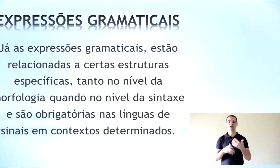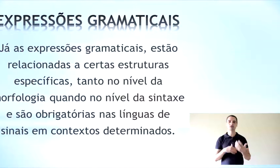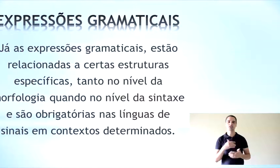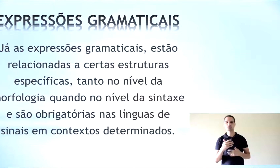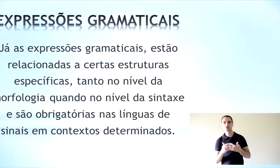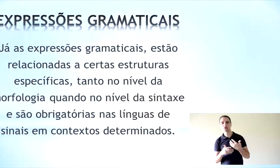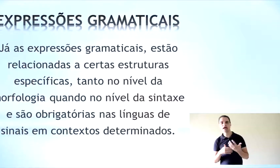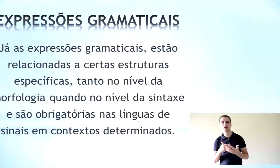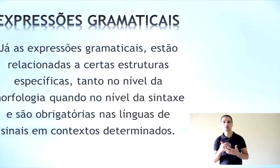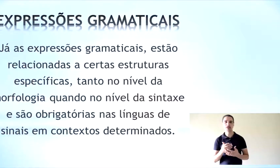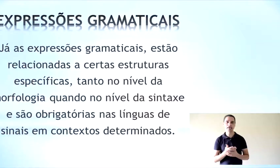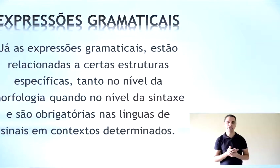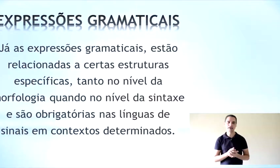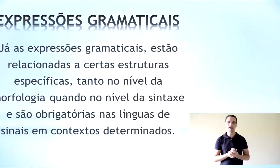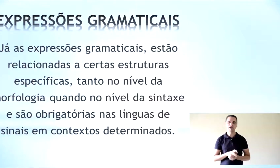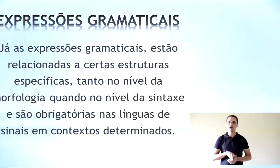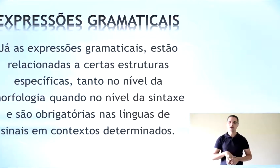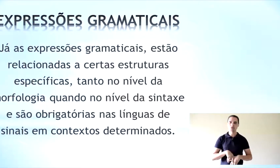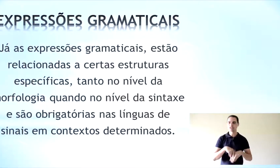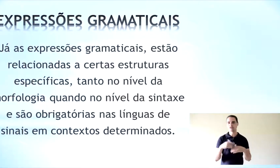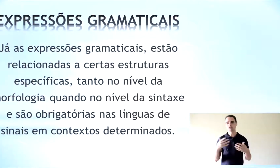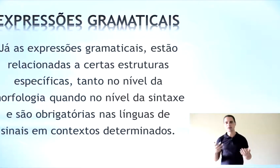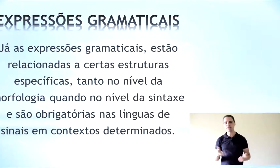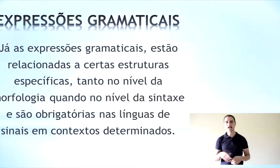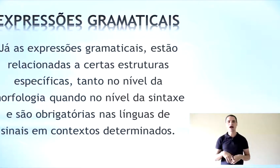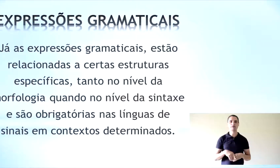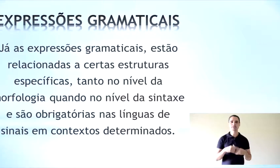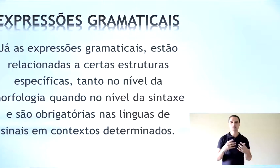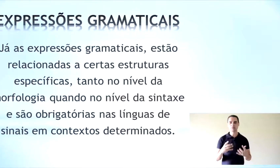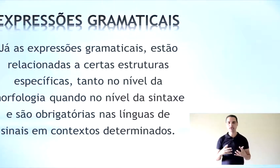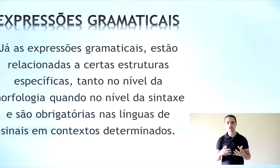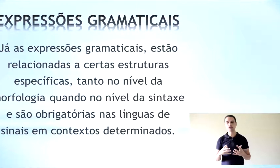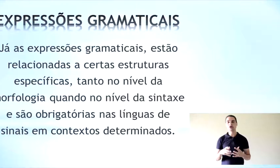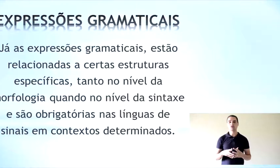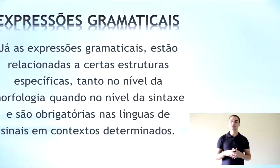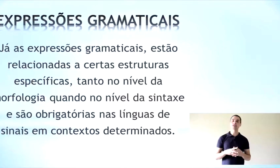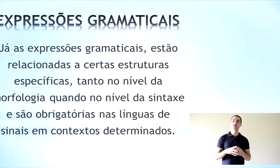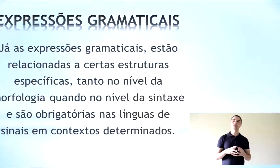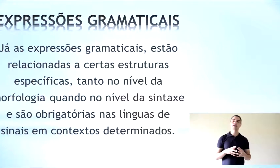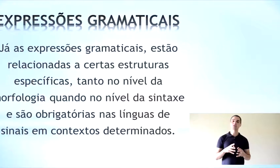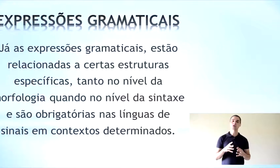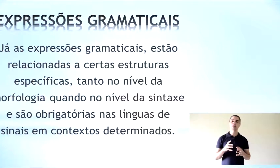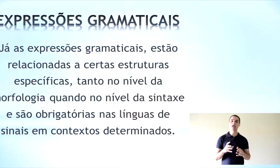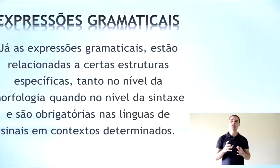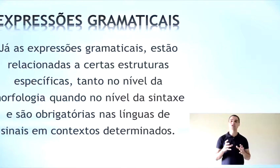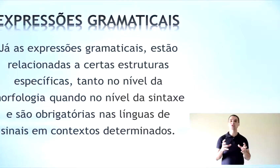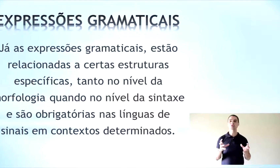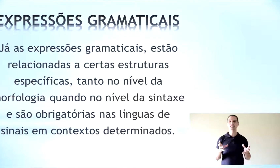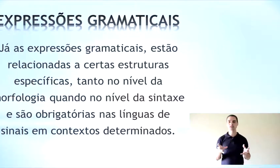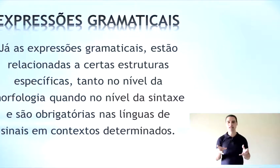vocês estudaram no ensino fundamental, ensino médio, vocês estudaram sobre a estrutura das